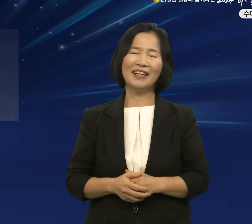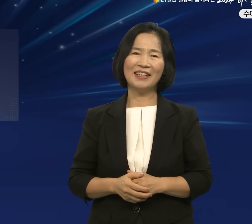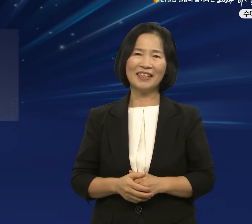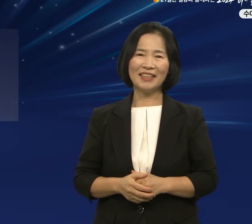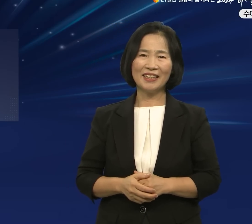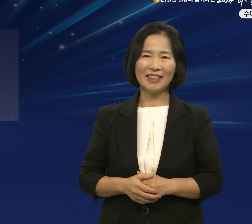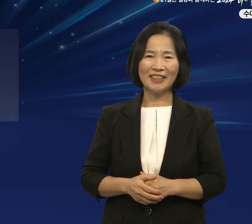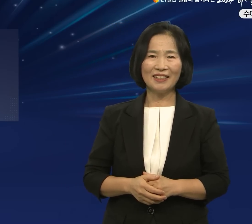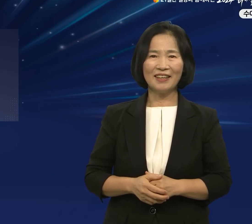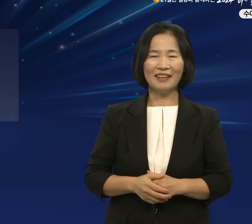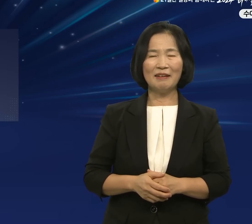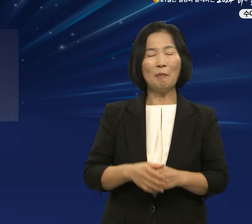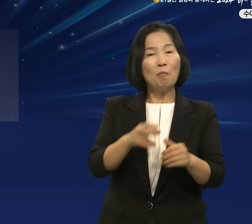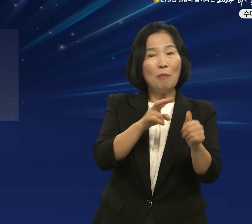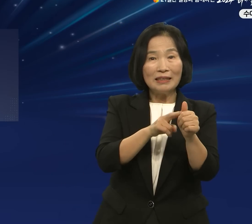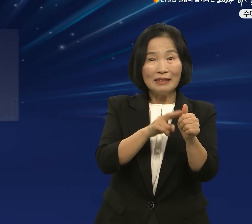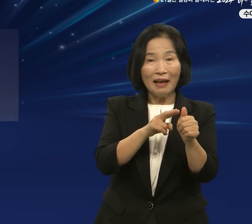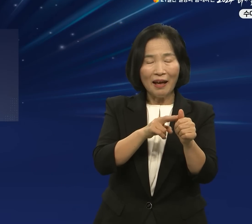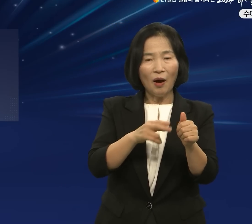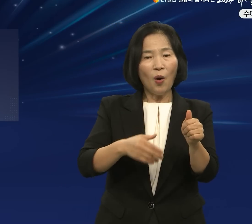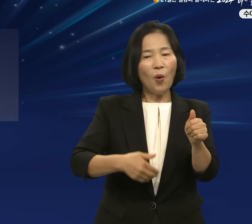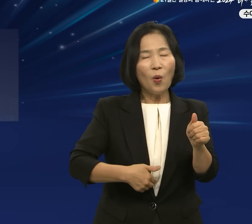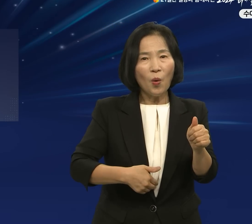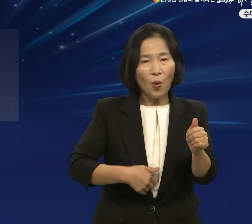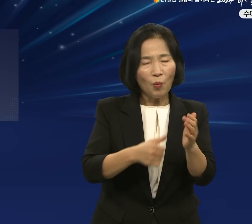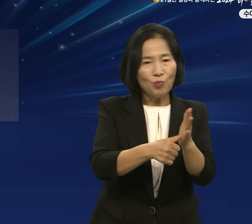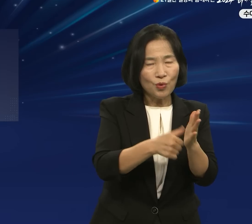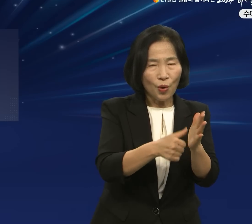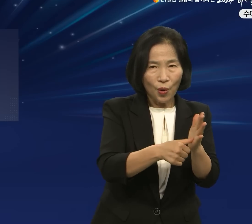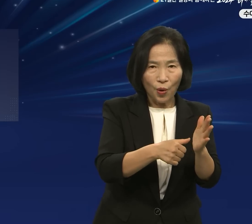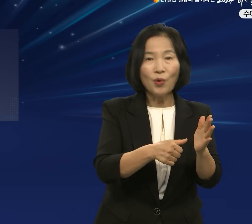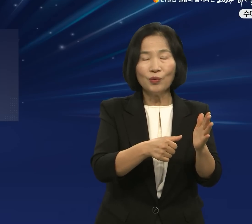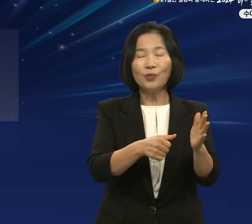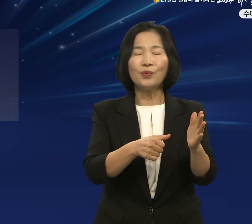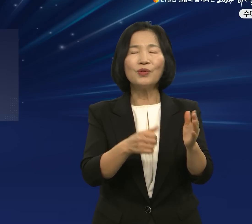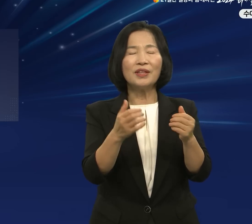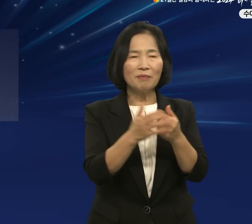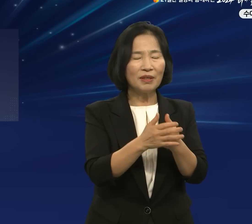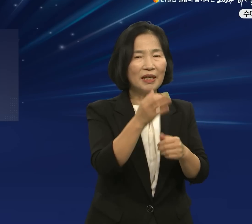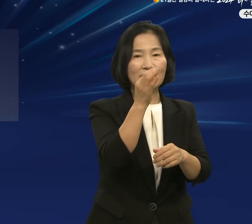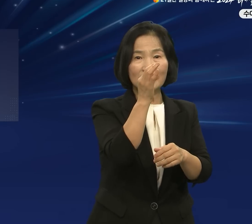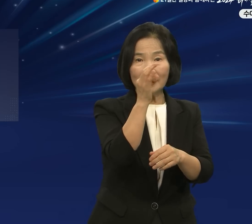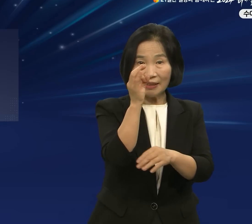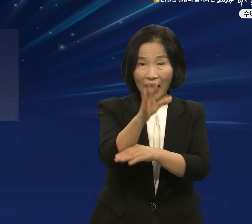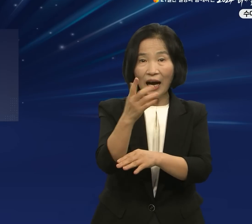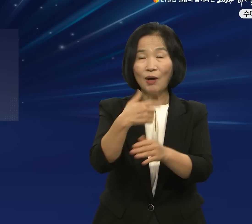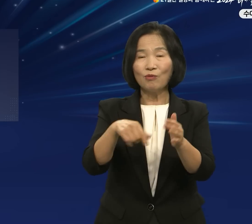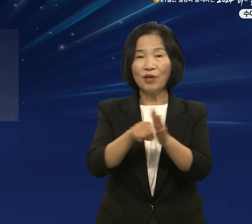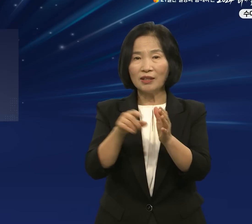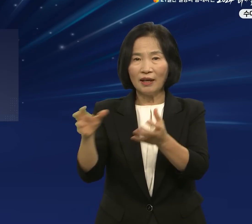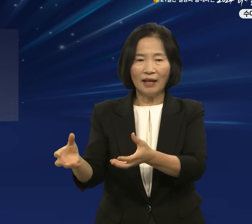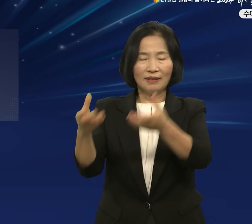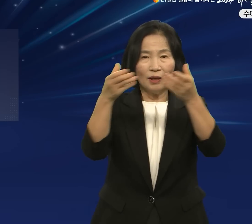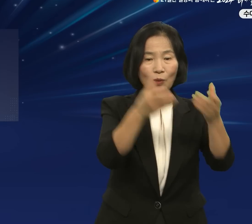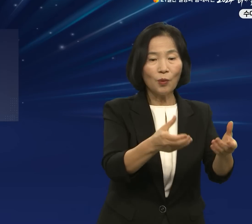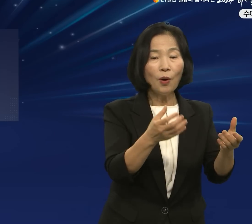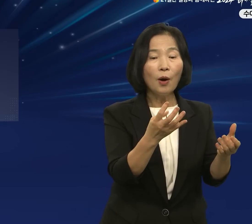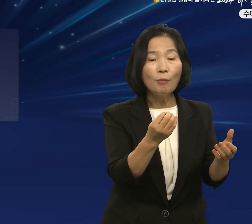숲에 필요한 물품이 있어서 구입을 하고 카운터에 올려놓고 얼마입니다.